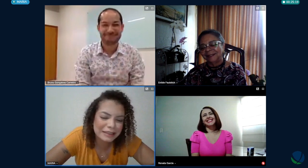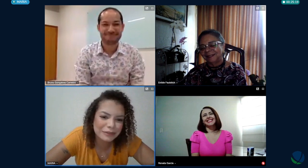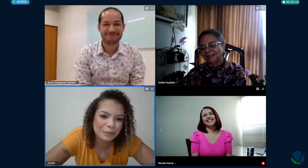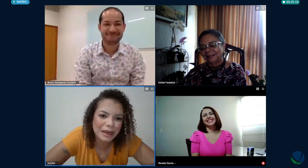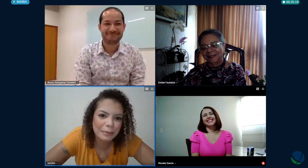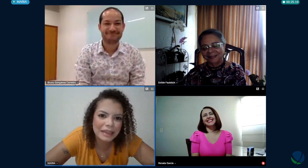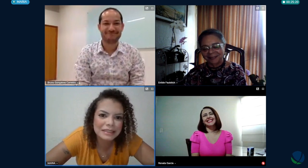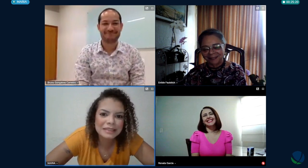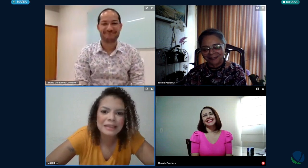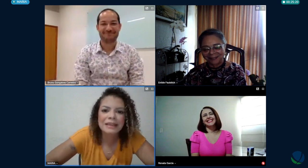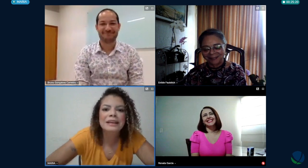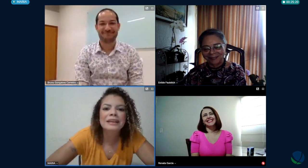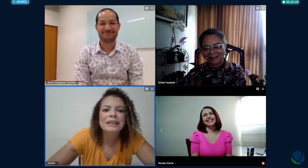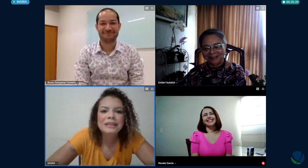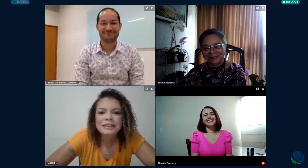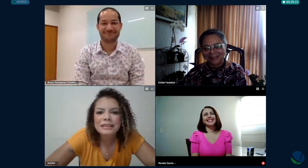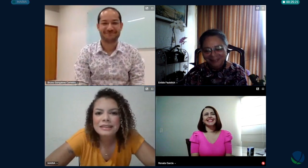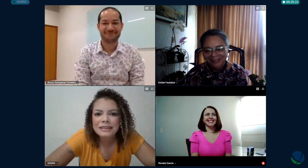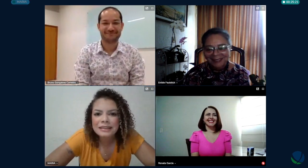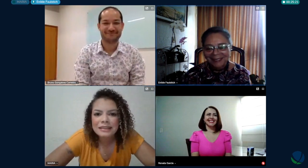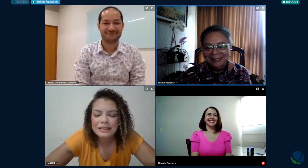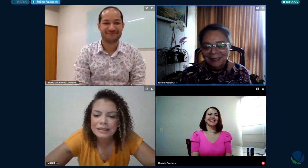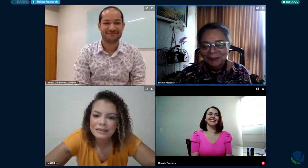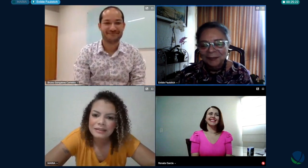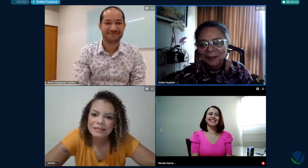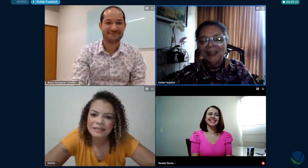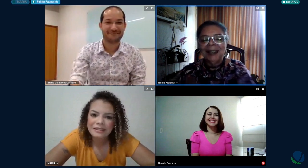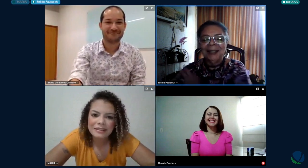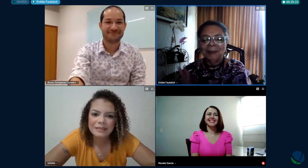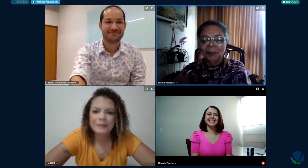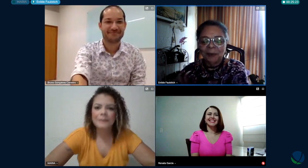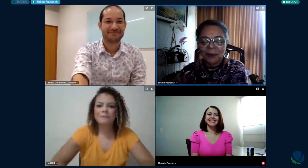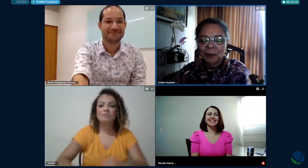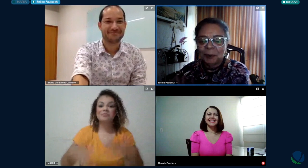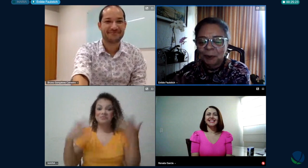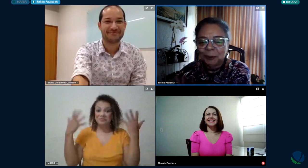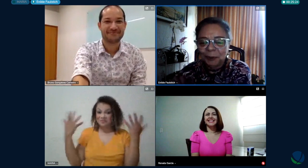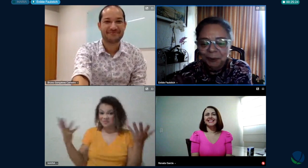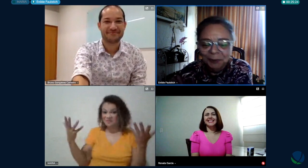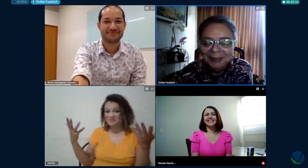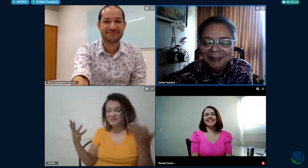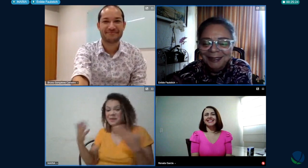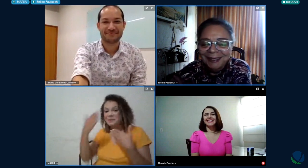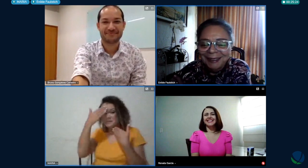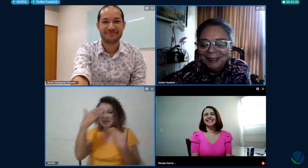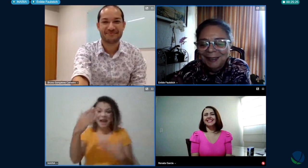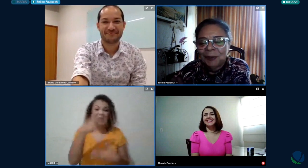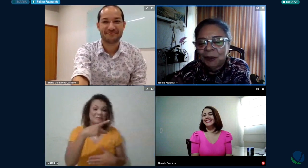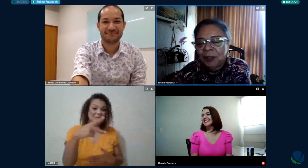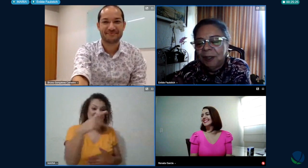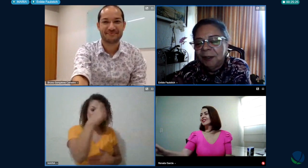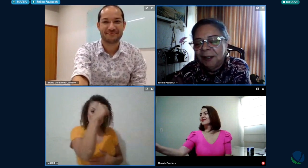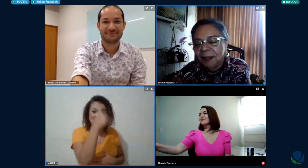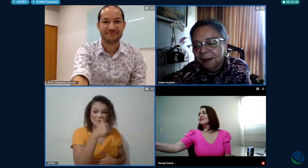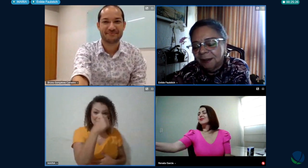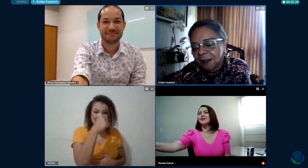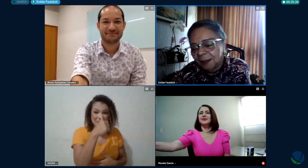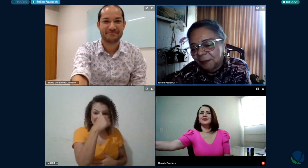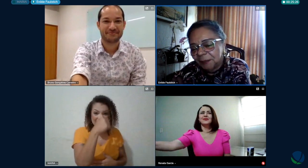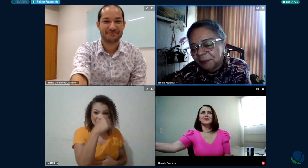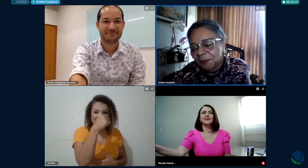está incrível. Parabéns. Então, obrigado, professor Bruno. Gostei